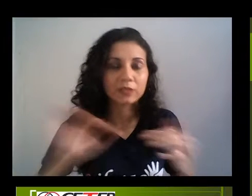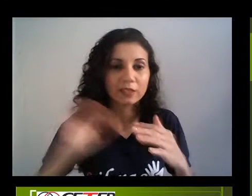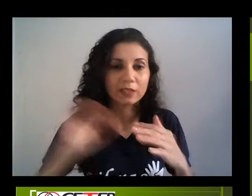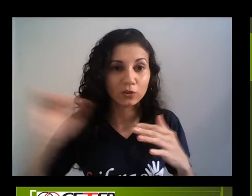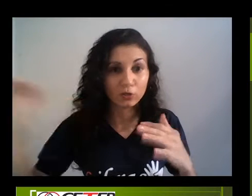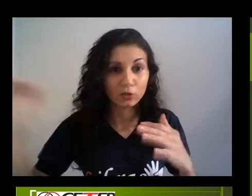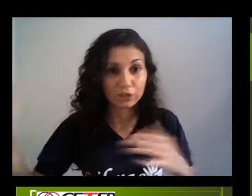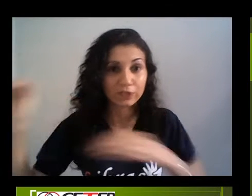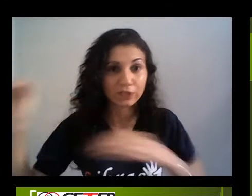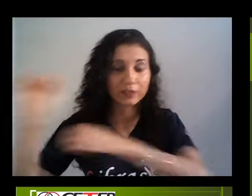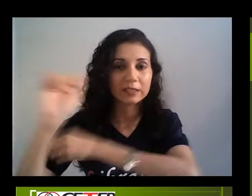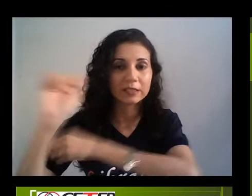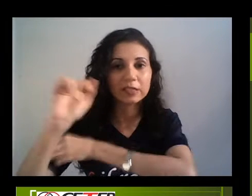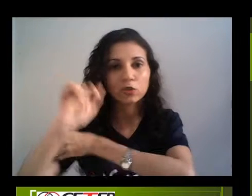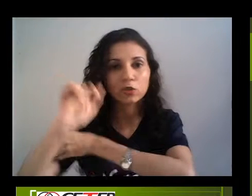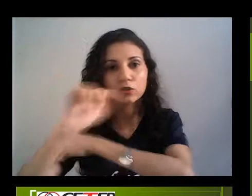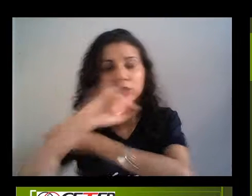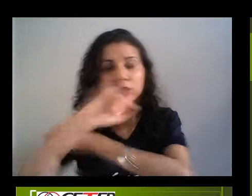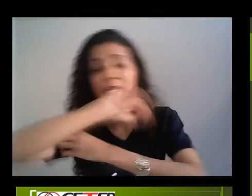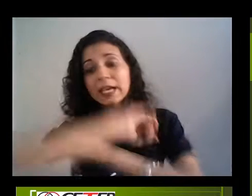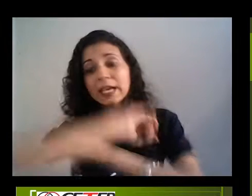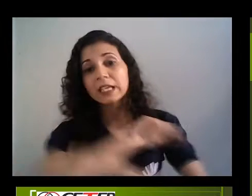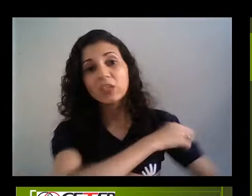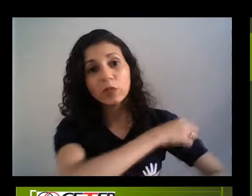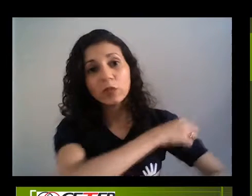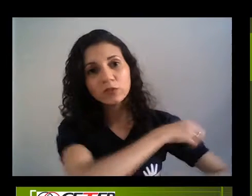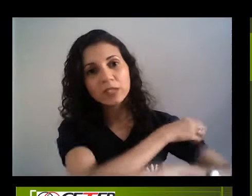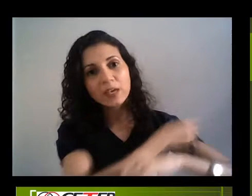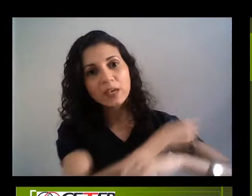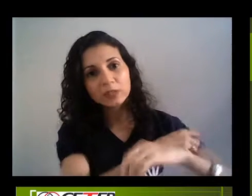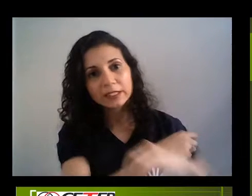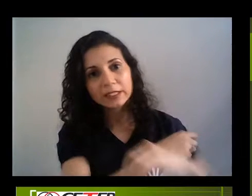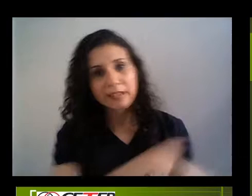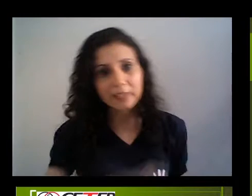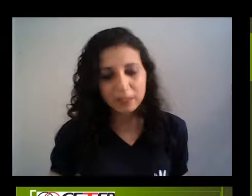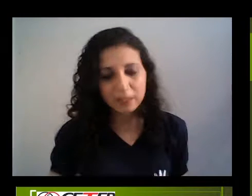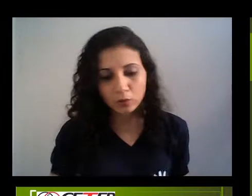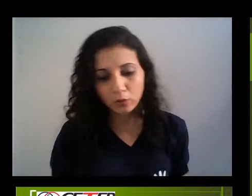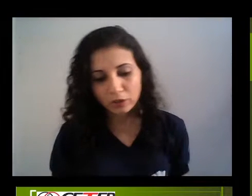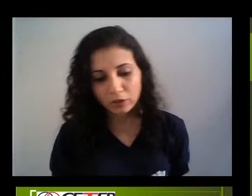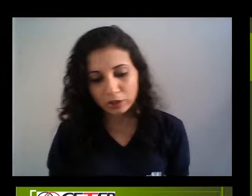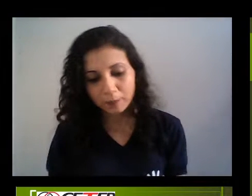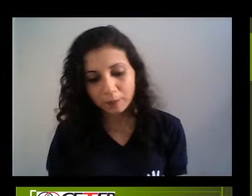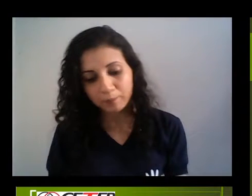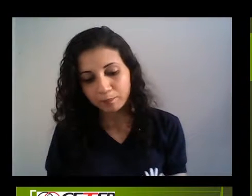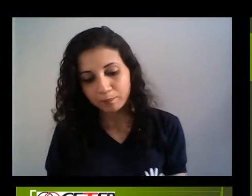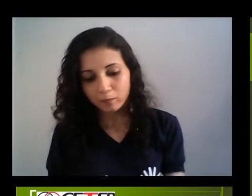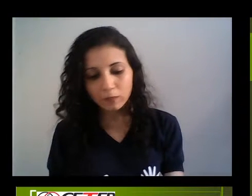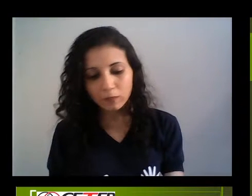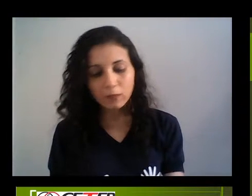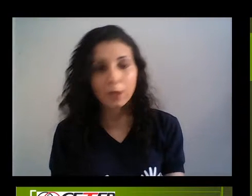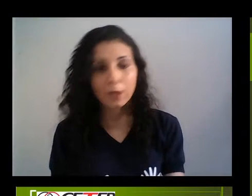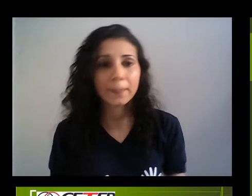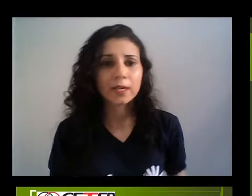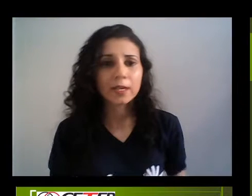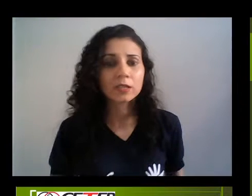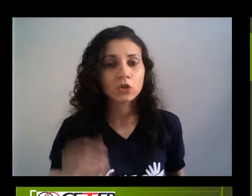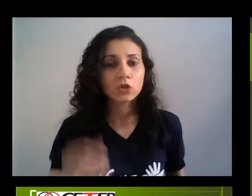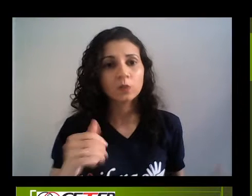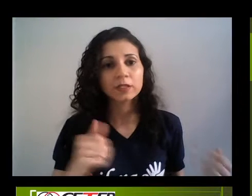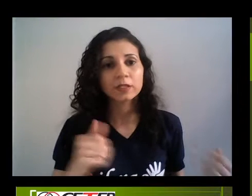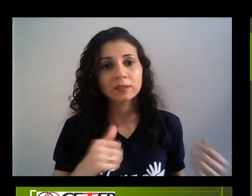Isso é datilologia, fazer a datilologia. E quando que é utilizada a datilologia?